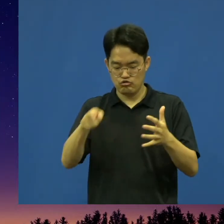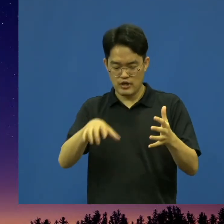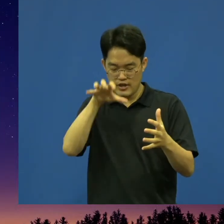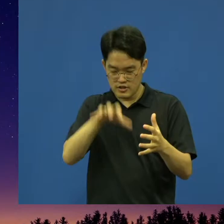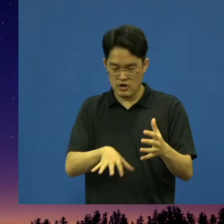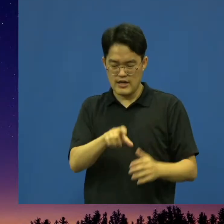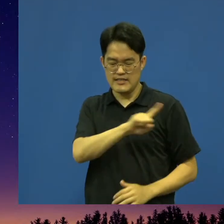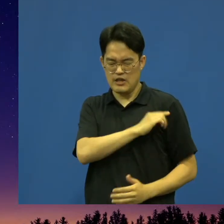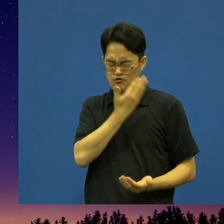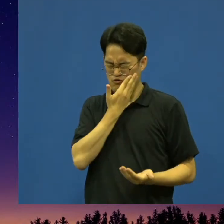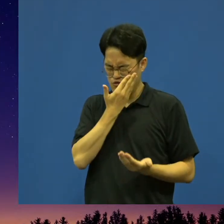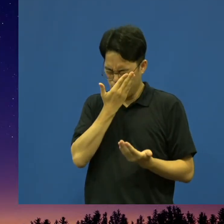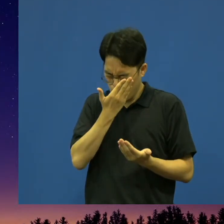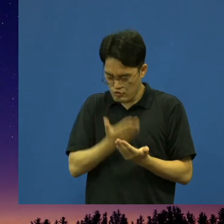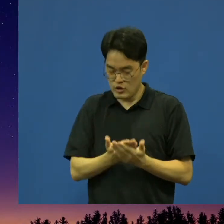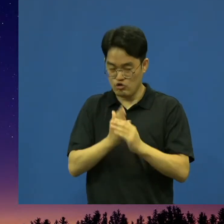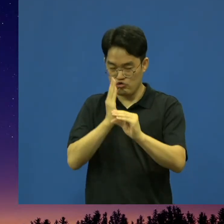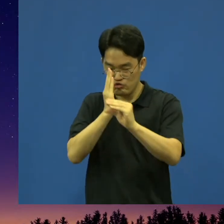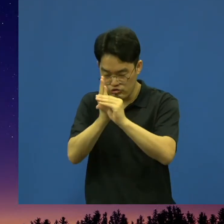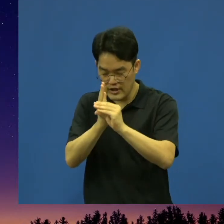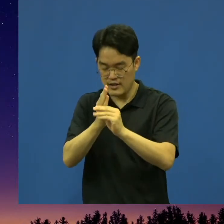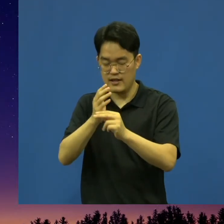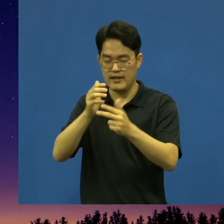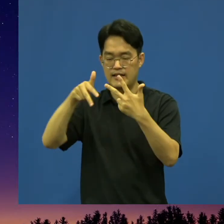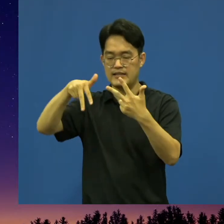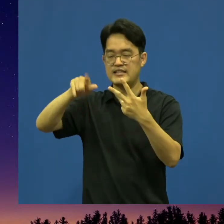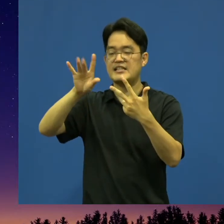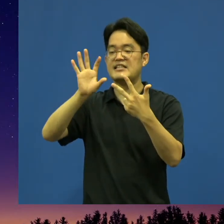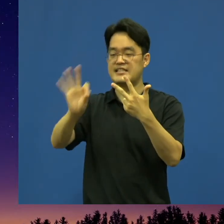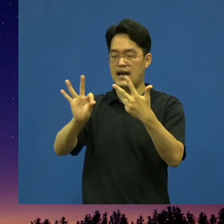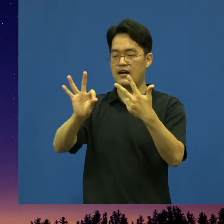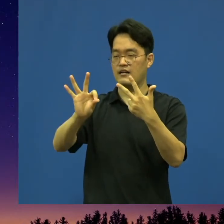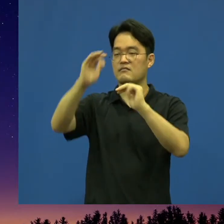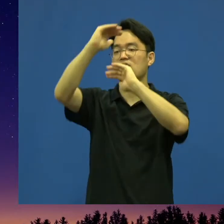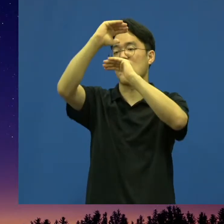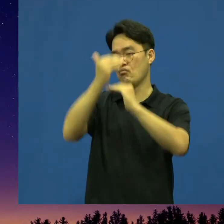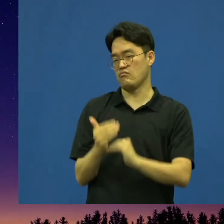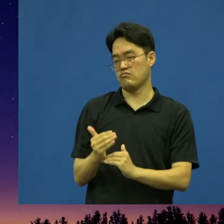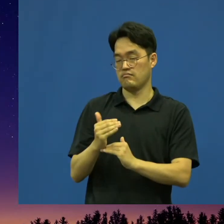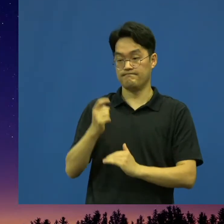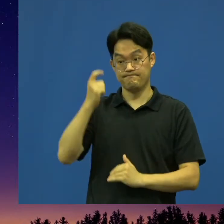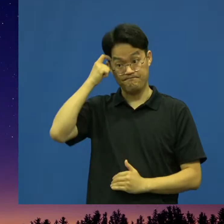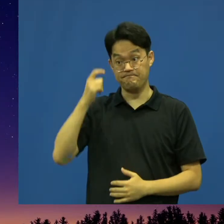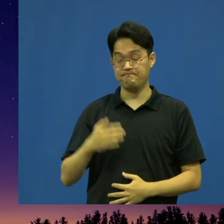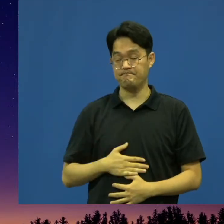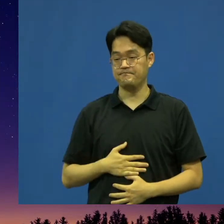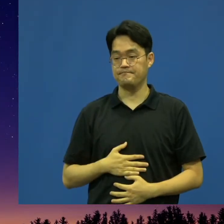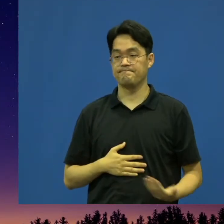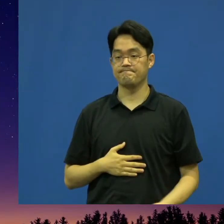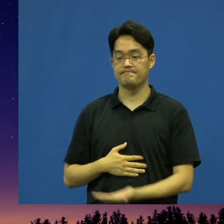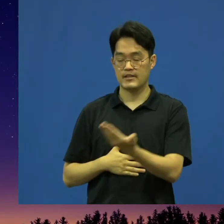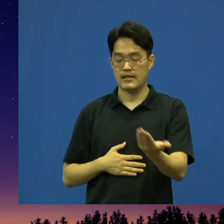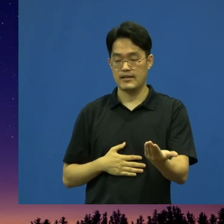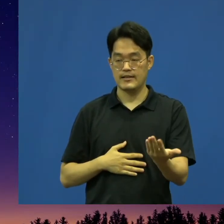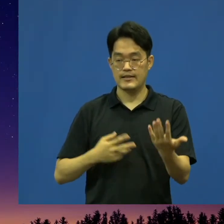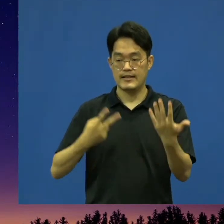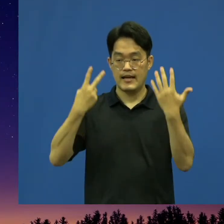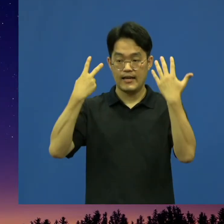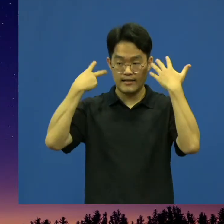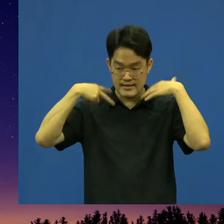핵심적인 본문이다, 저는 그렇게 생각하고 본문을 보고 있어요. 이 다니엘서 7장은